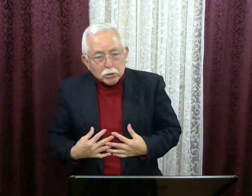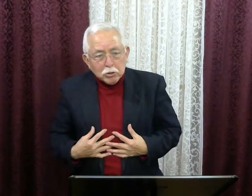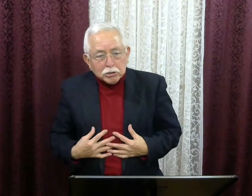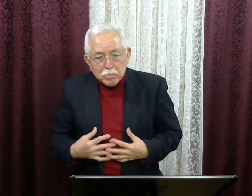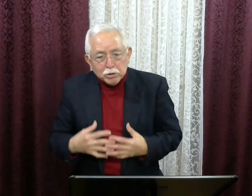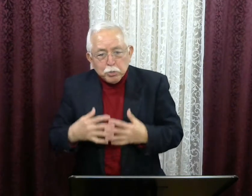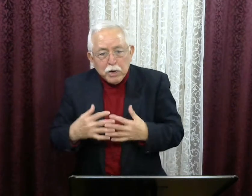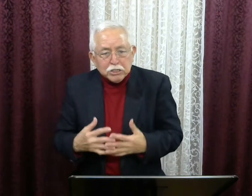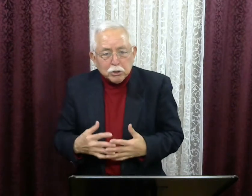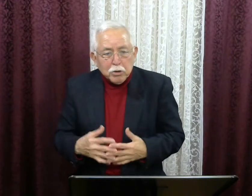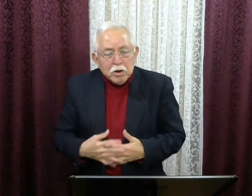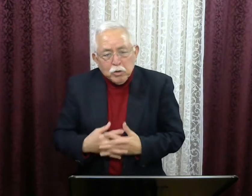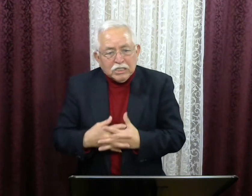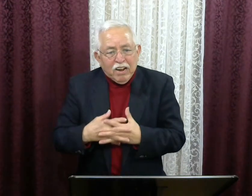los que hemos puesto nuestra fe